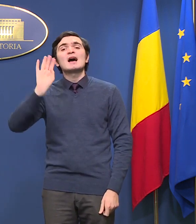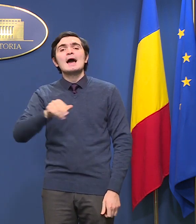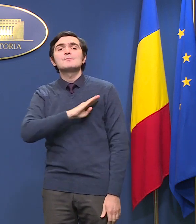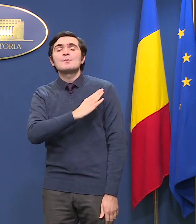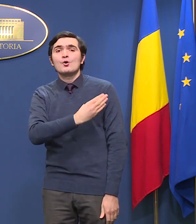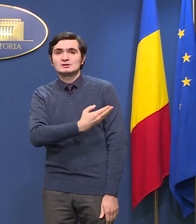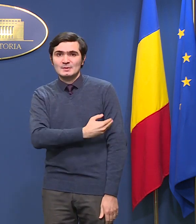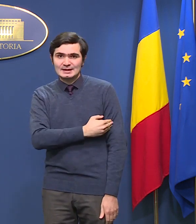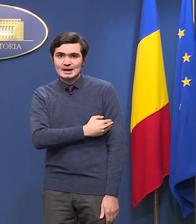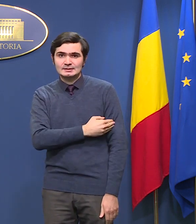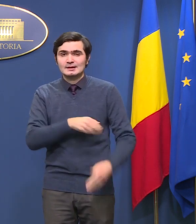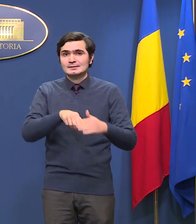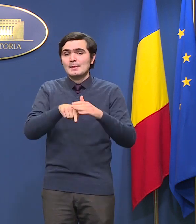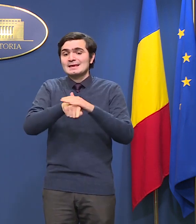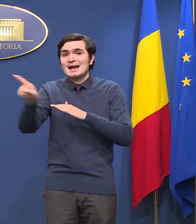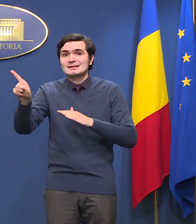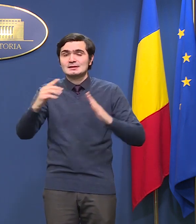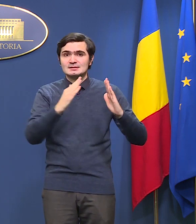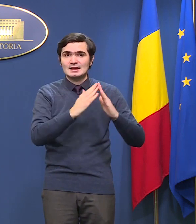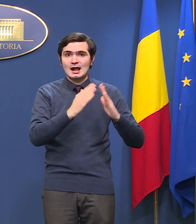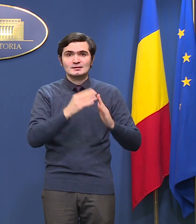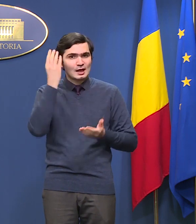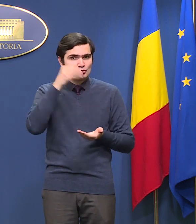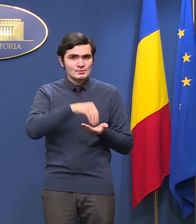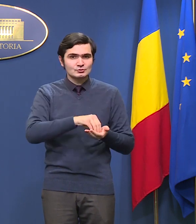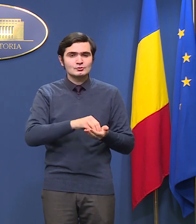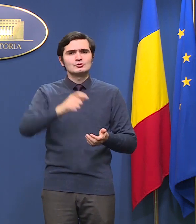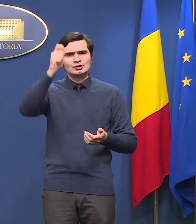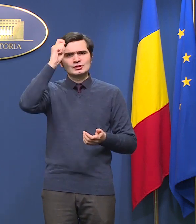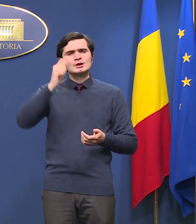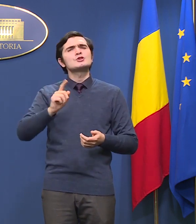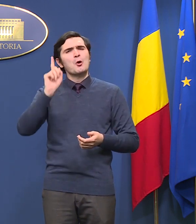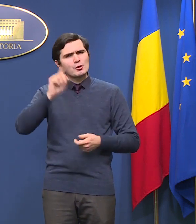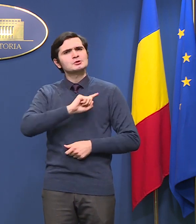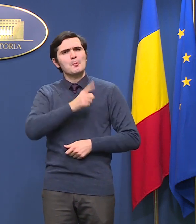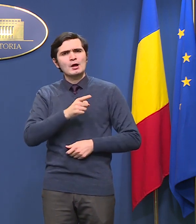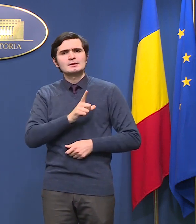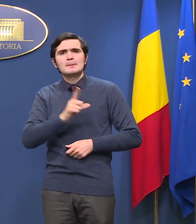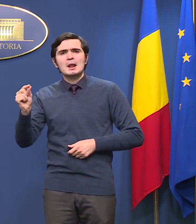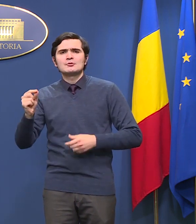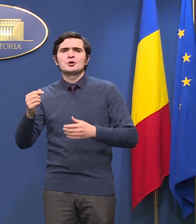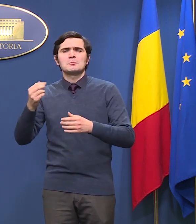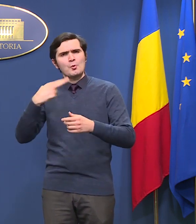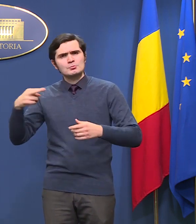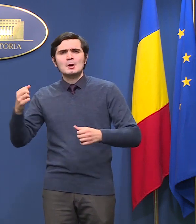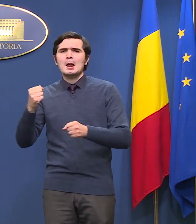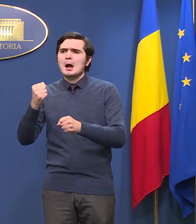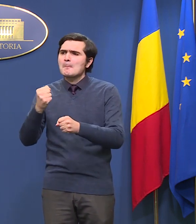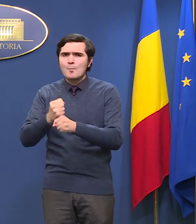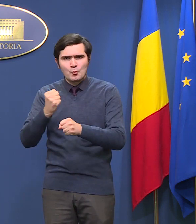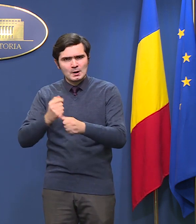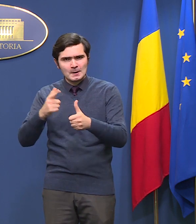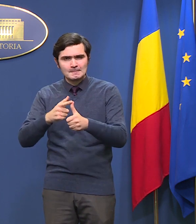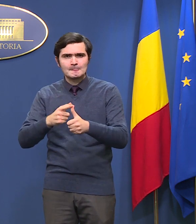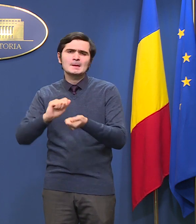din locuință, din domiciliu, pentru a se duce la muncă, pentru